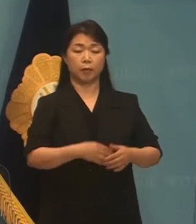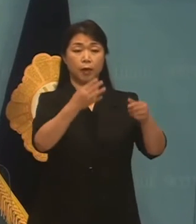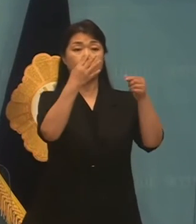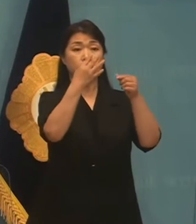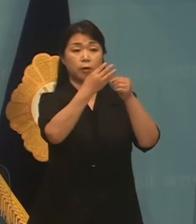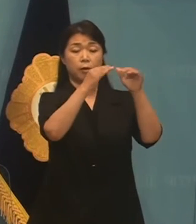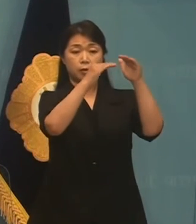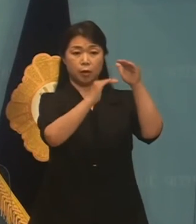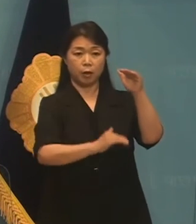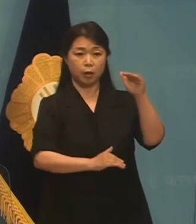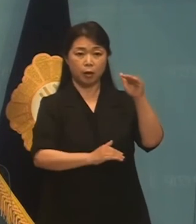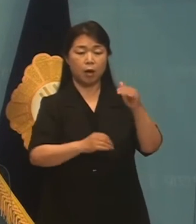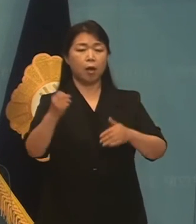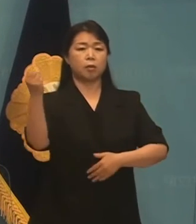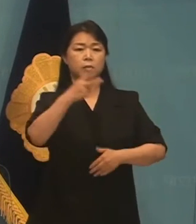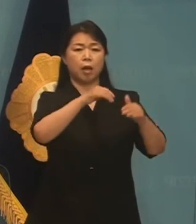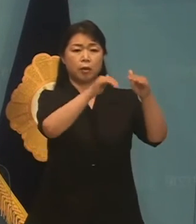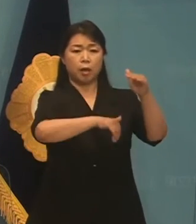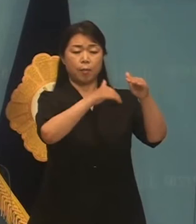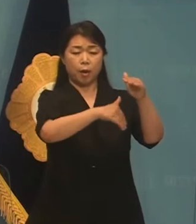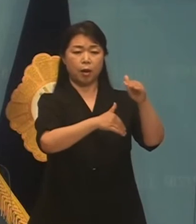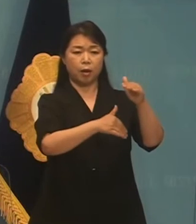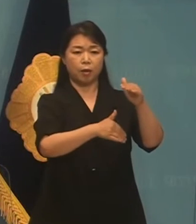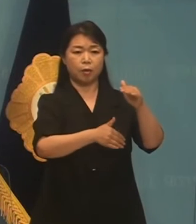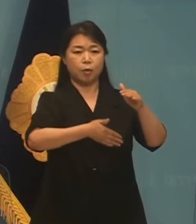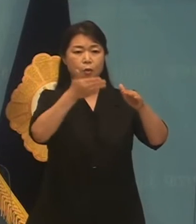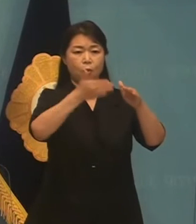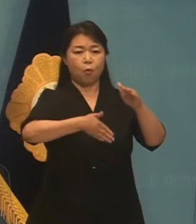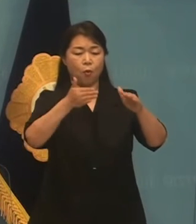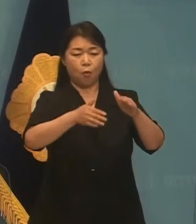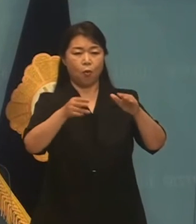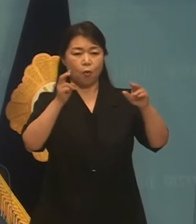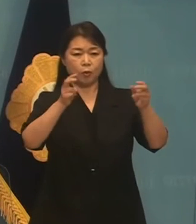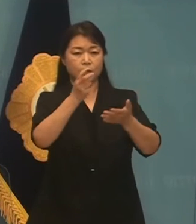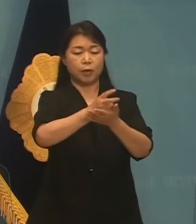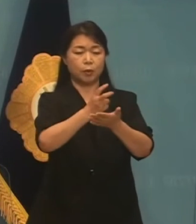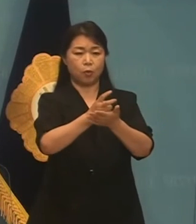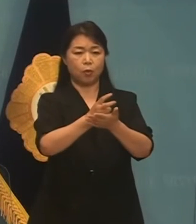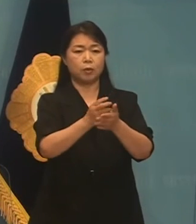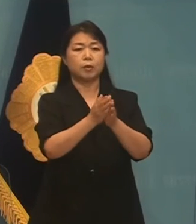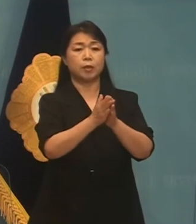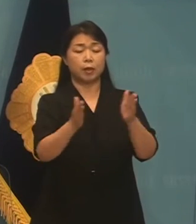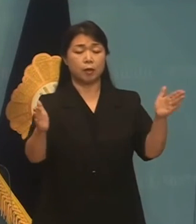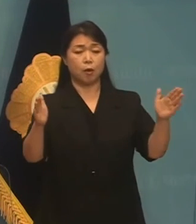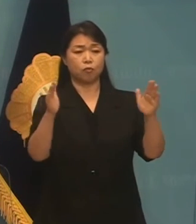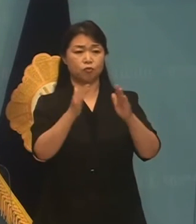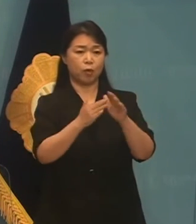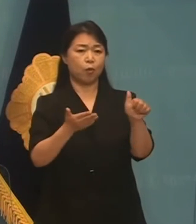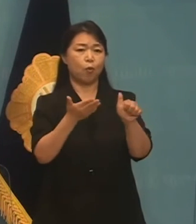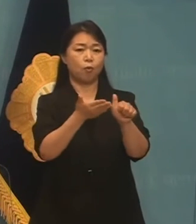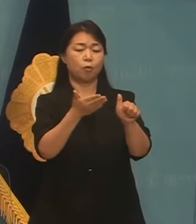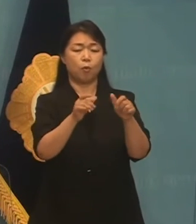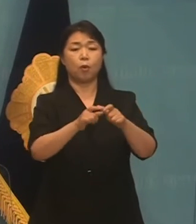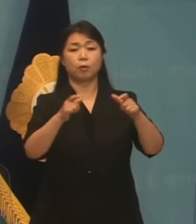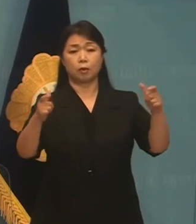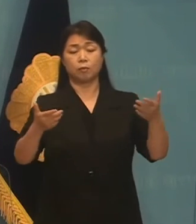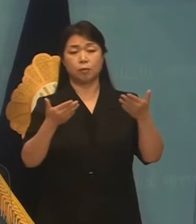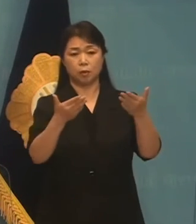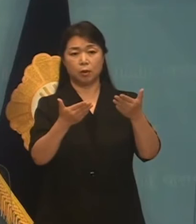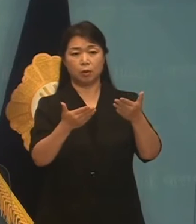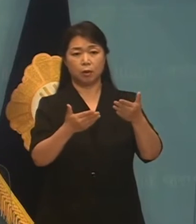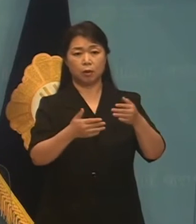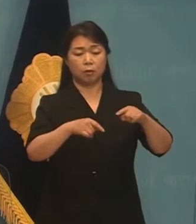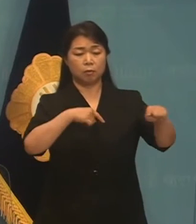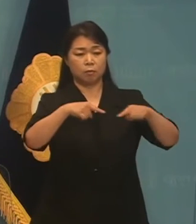넷째, 재개발 준공영제를 실시해 주택 공급을 확대하겠습니다.